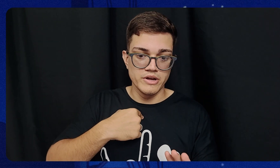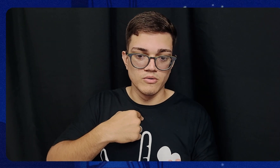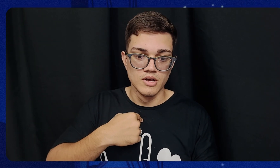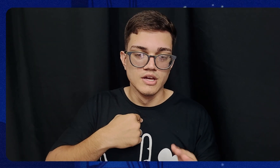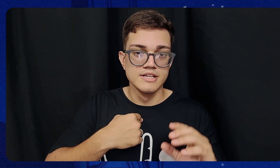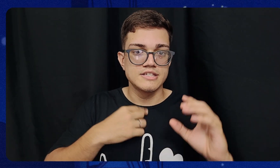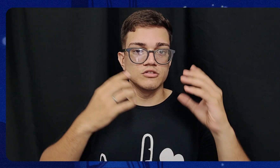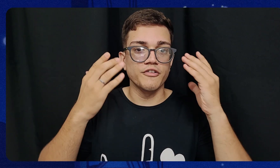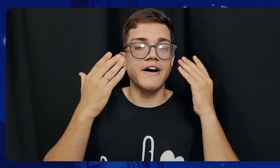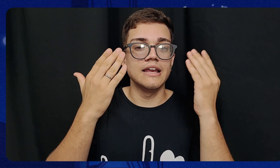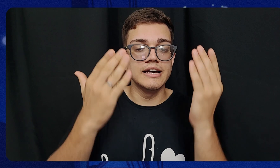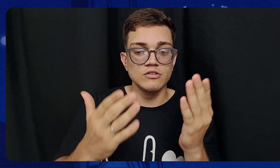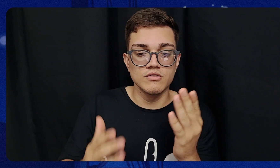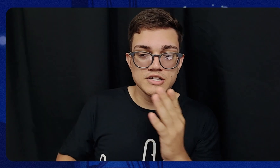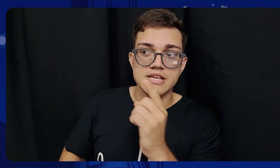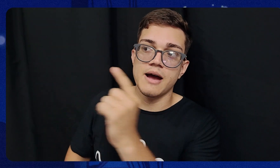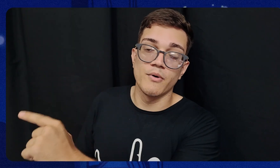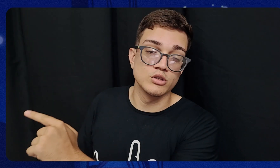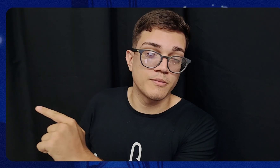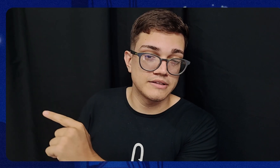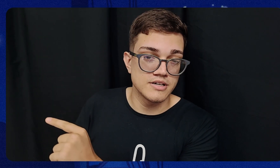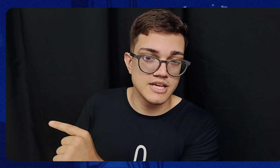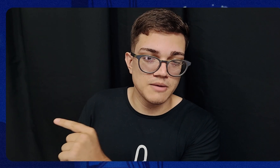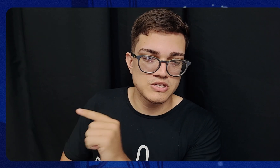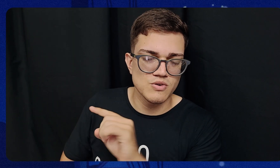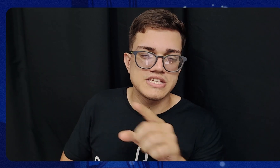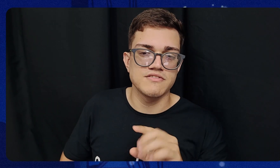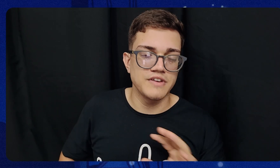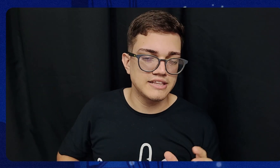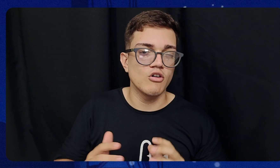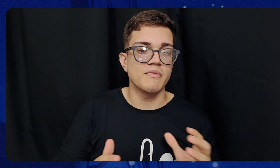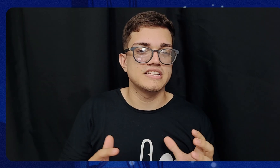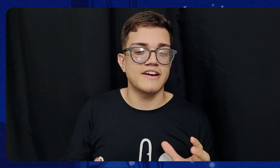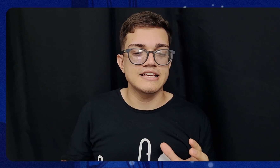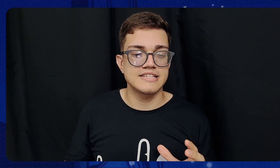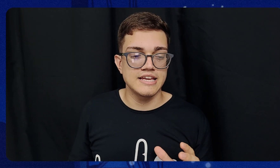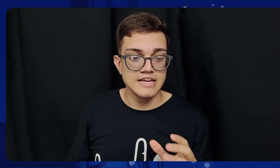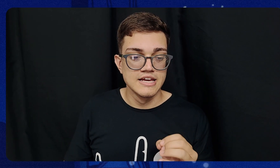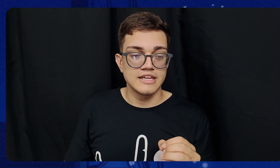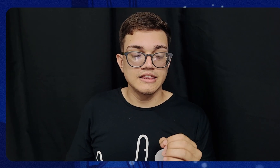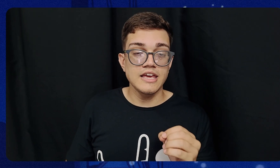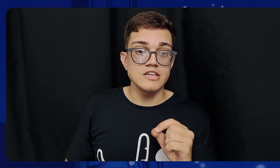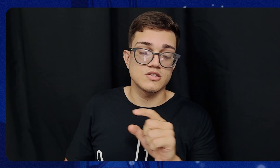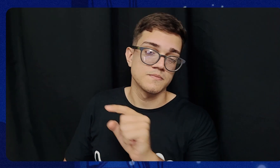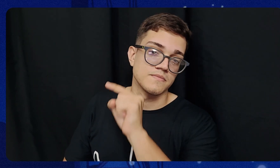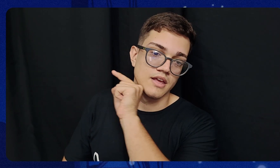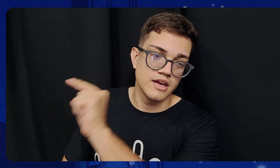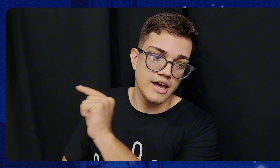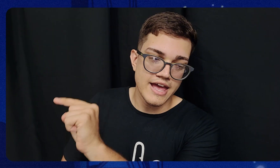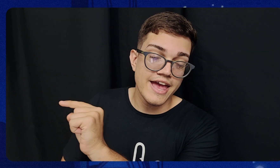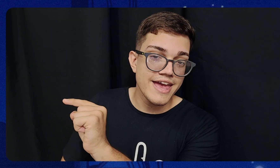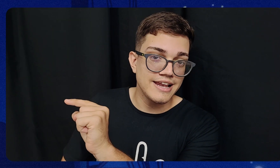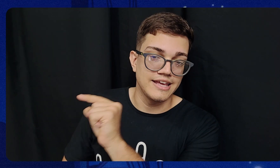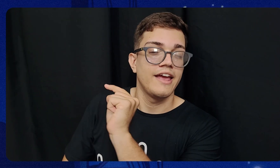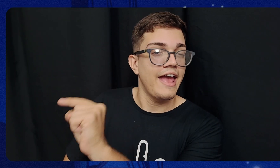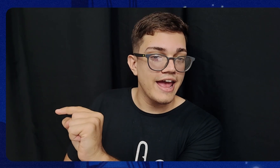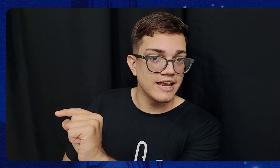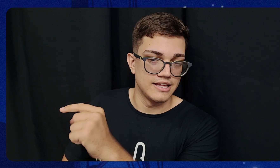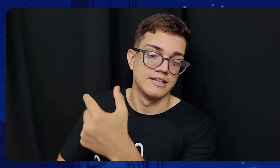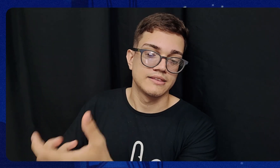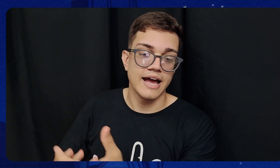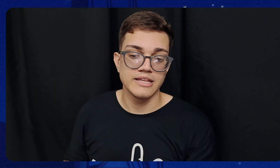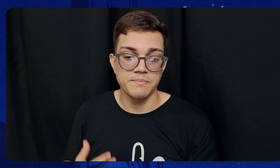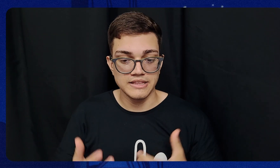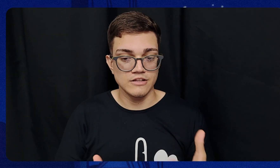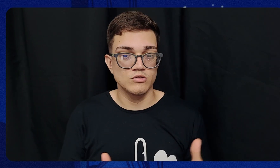sou eu. Se eu tô falando com você e aponto pra uma terceira pessoa, vocês vão ver que tem algumas frases aí que tem isso. É ele,